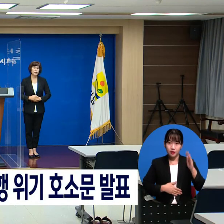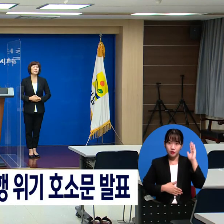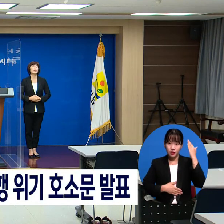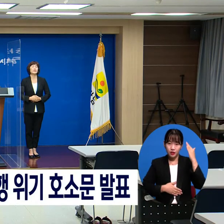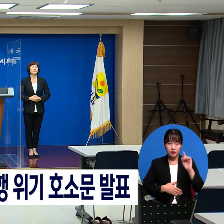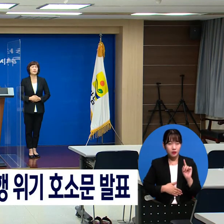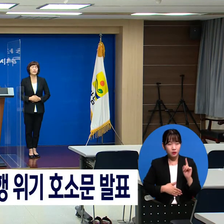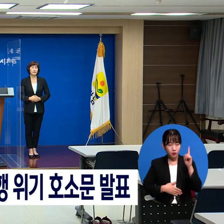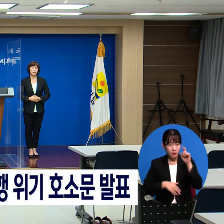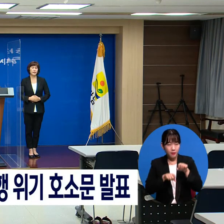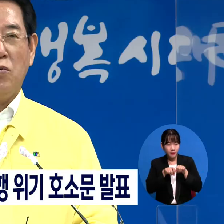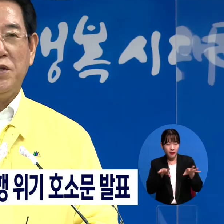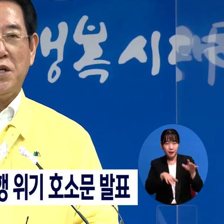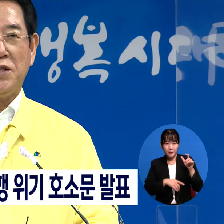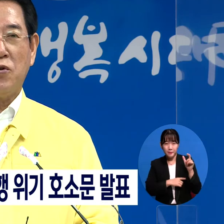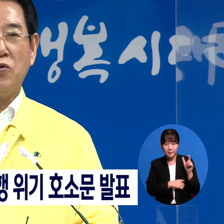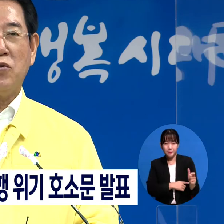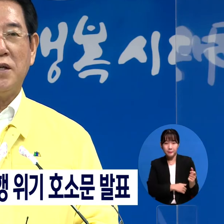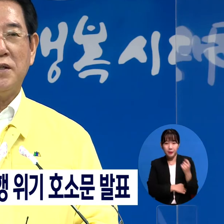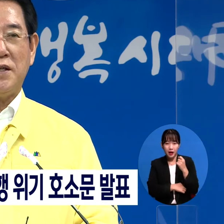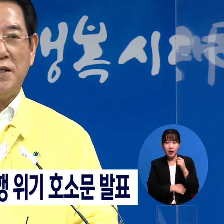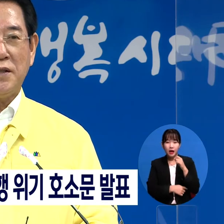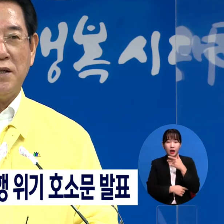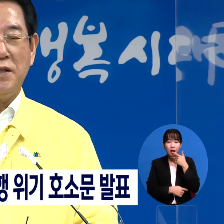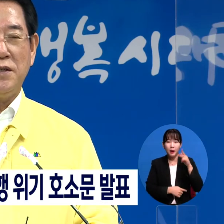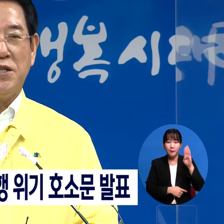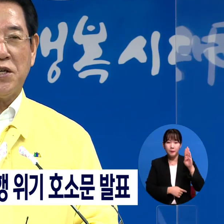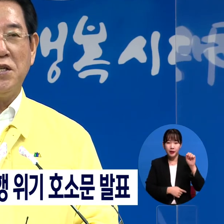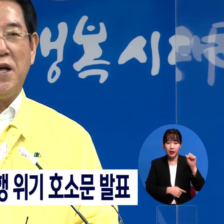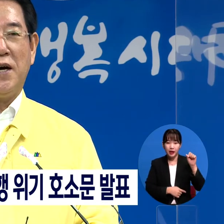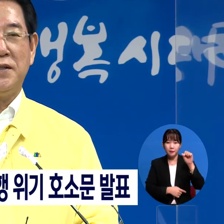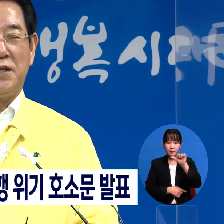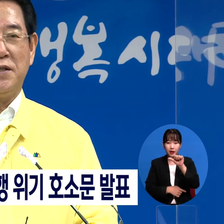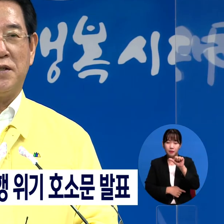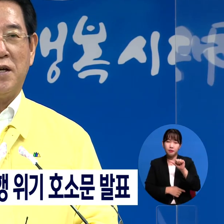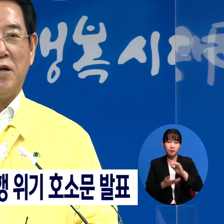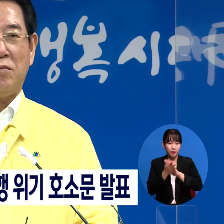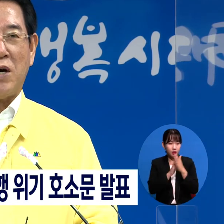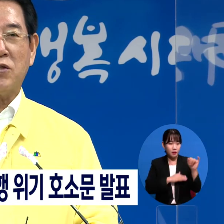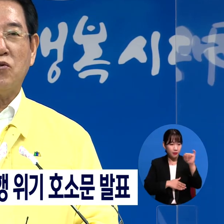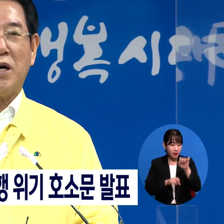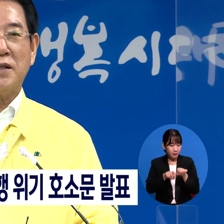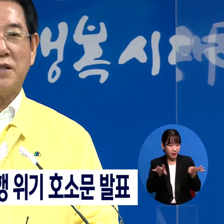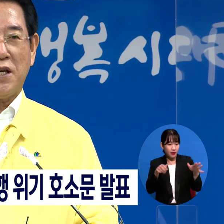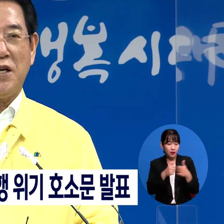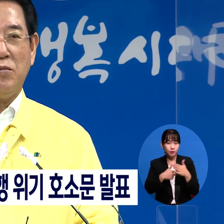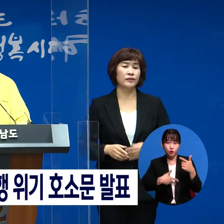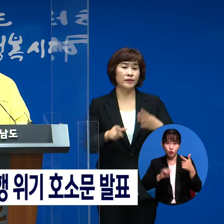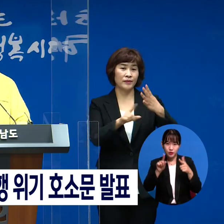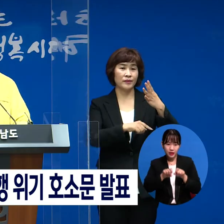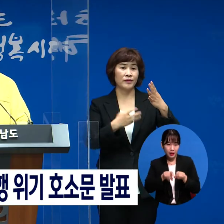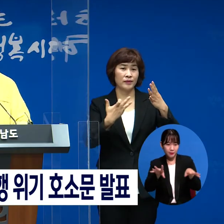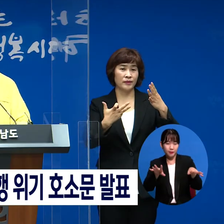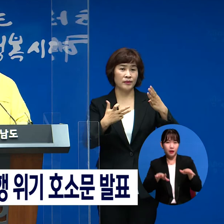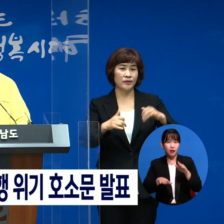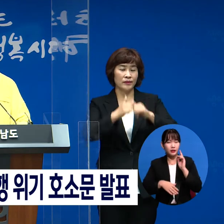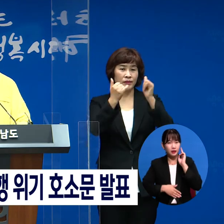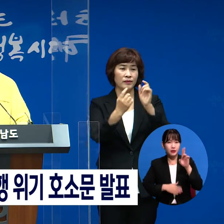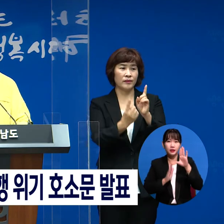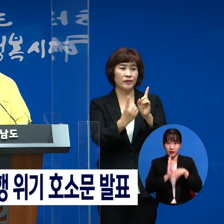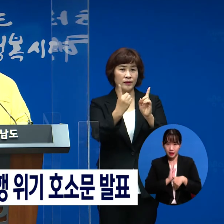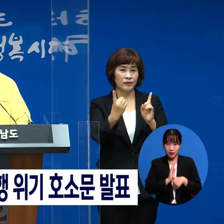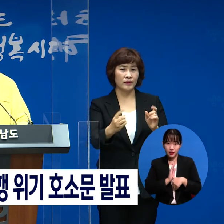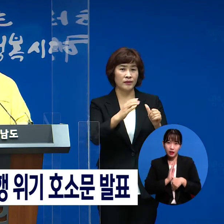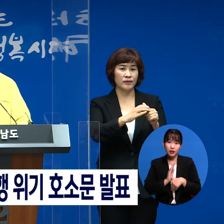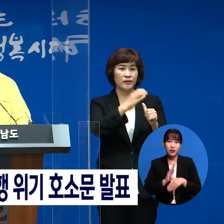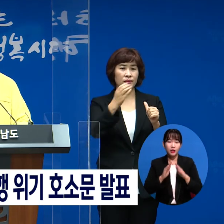높은 전파 력을 가진 우희 a5 회원이 바위를 수학 시간으로 6차 대유행 에 중대한 기로에 서 있다면